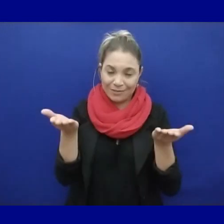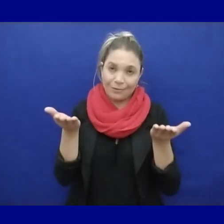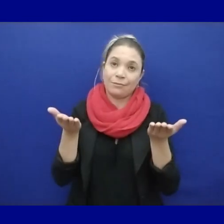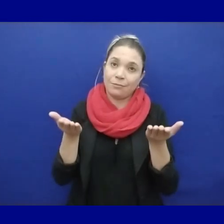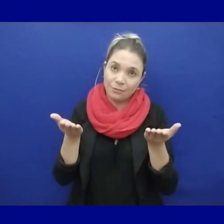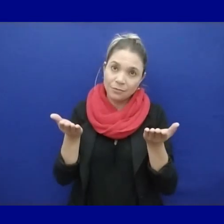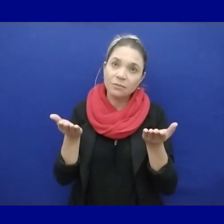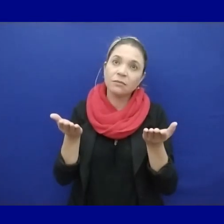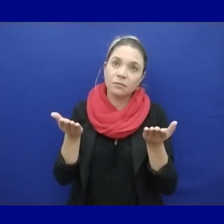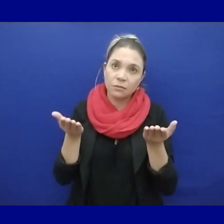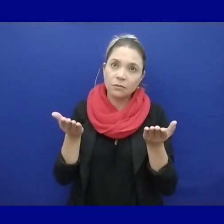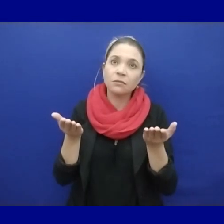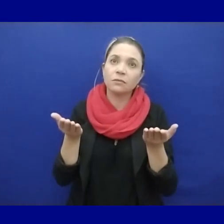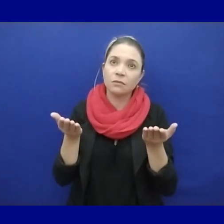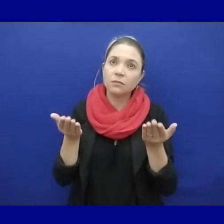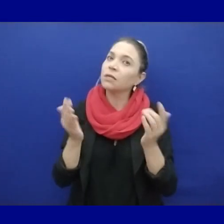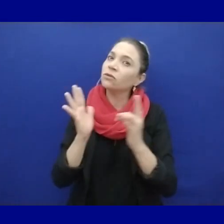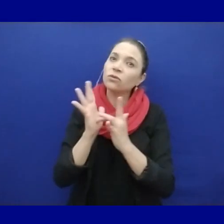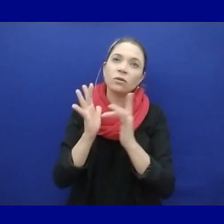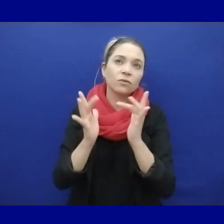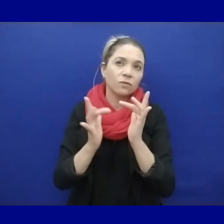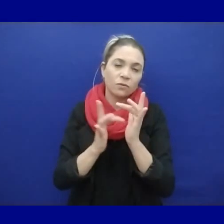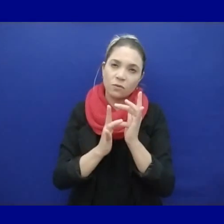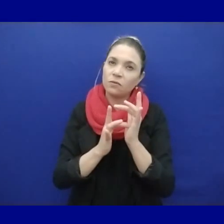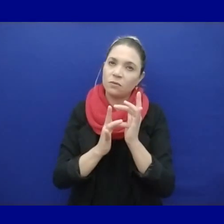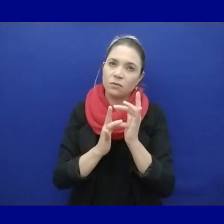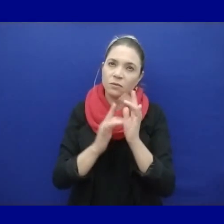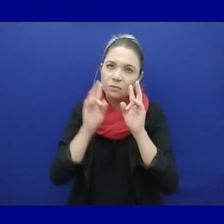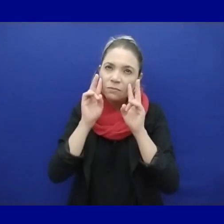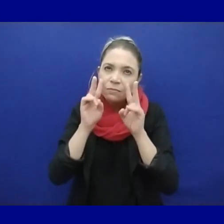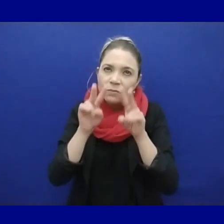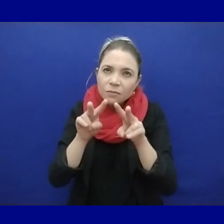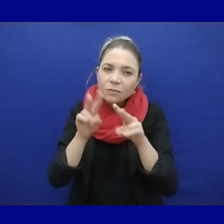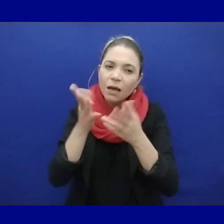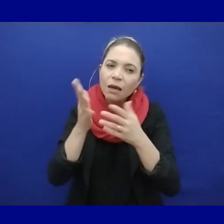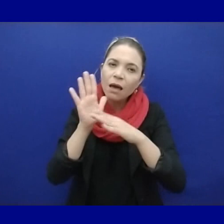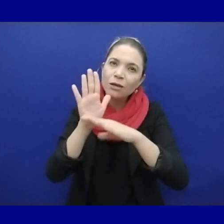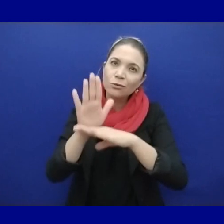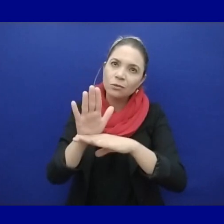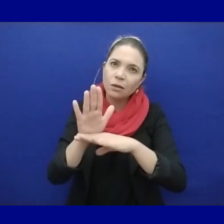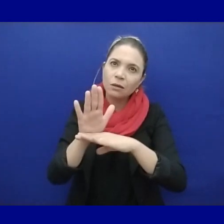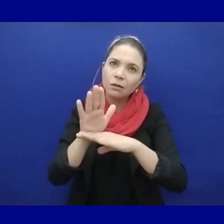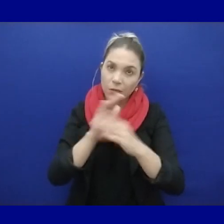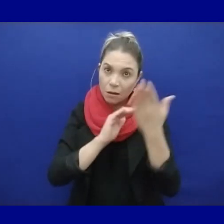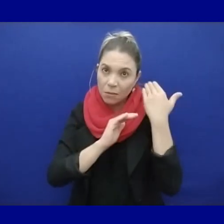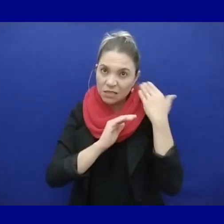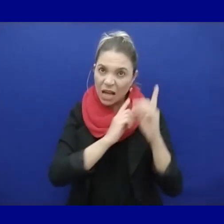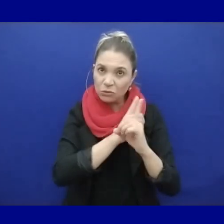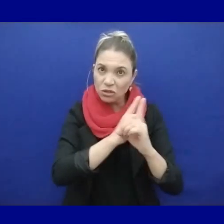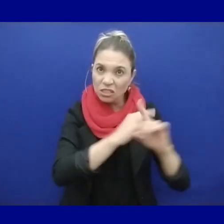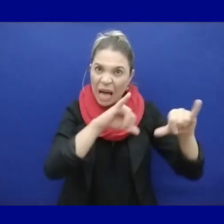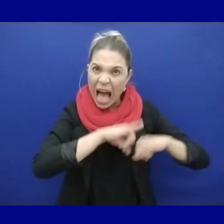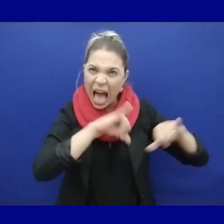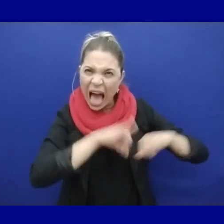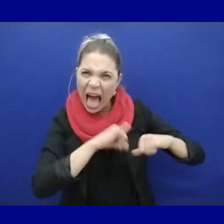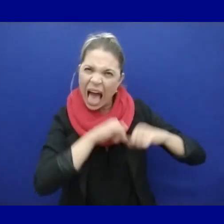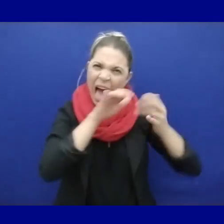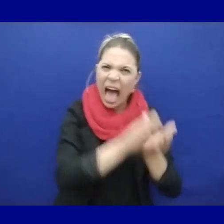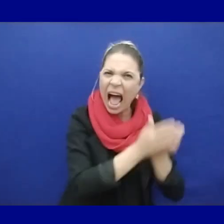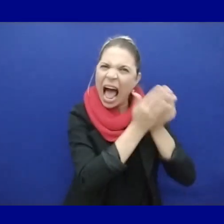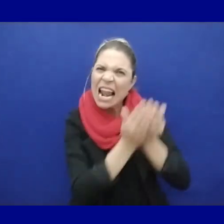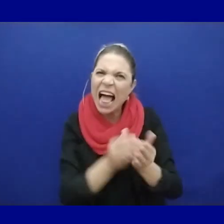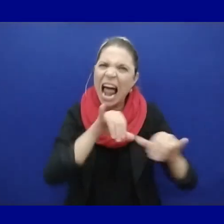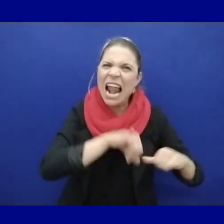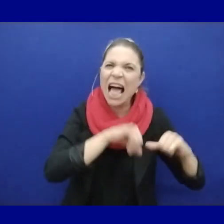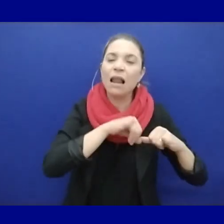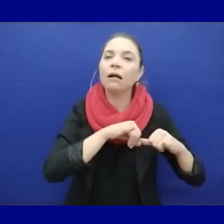se compadece, se faz presente na aflição dos apóstolos e da sua vida, e faz isso para nos